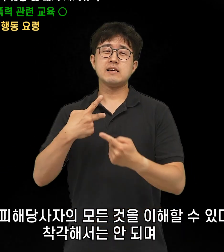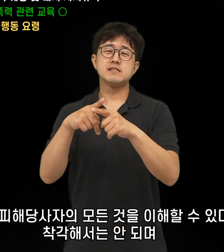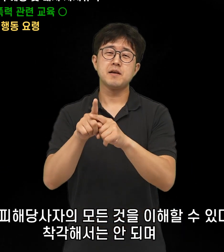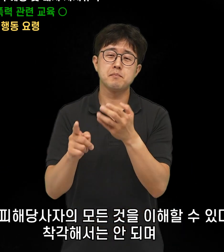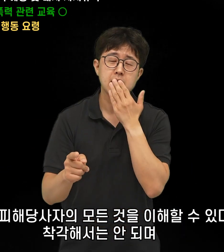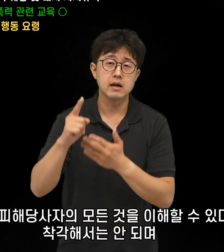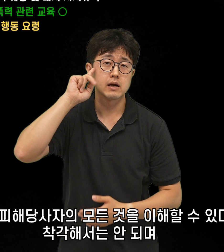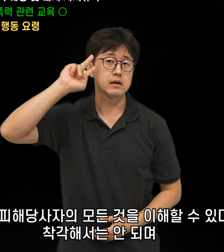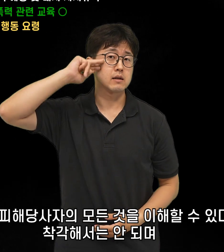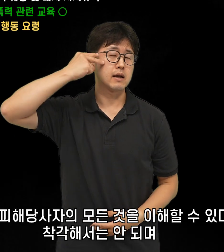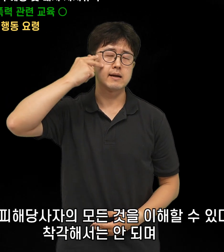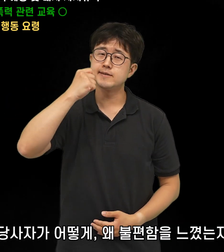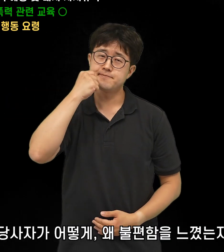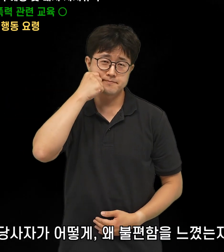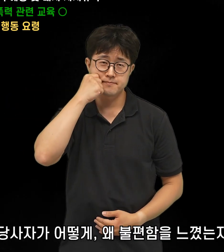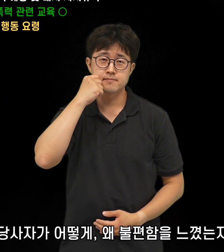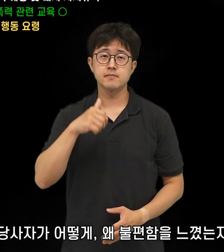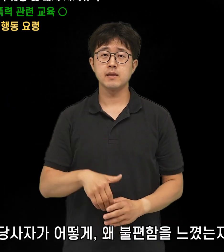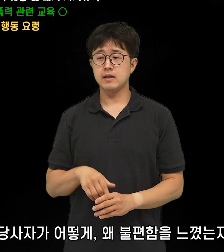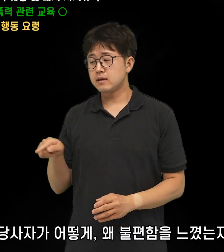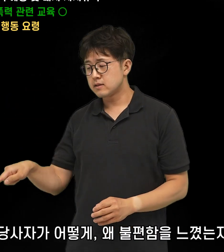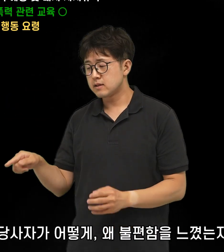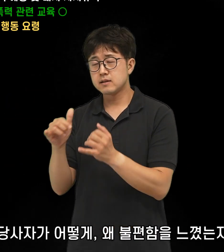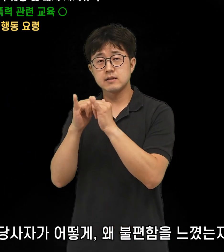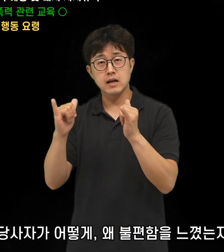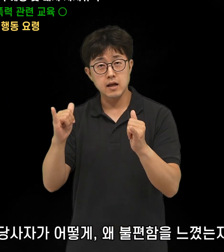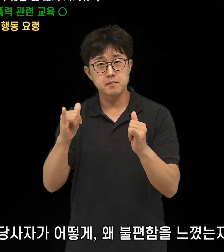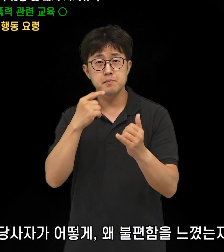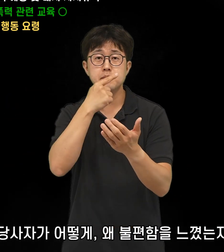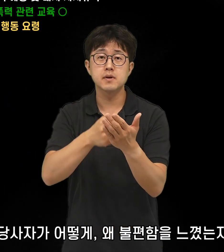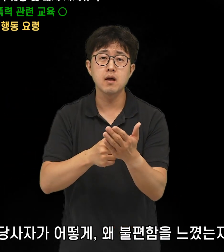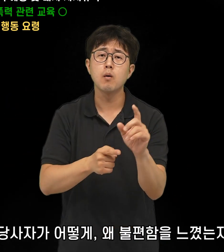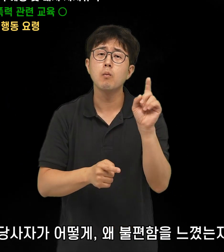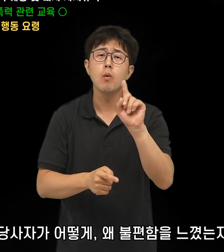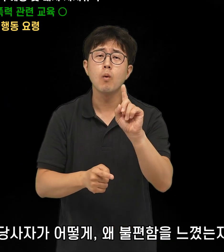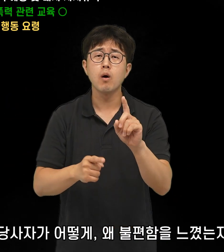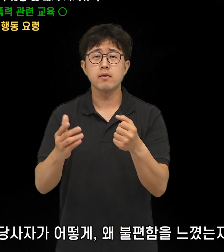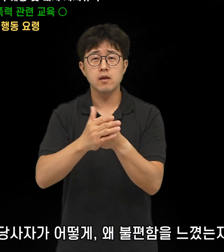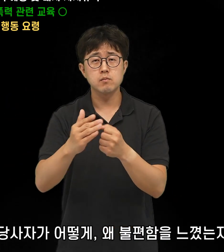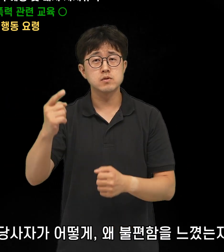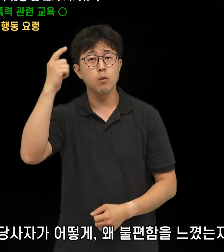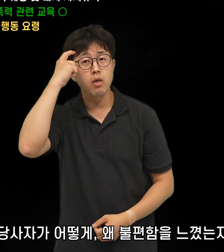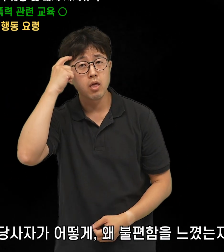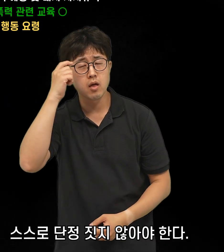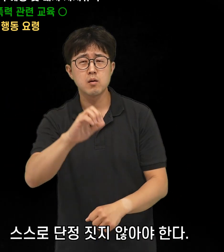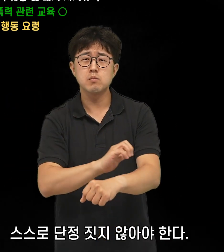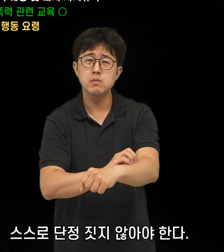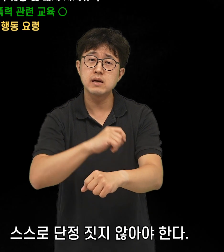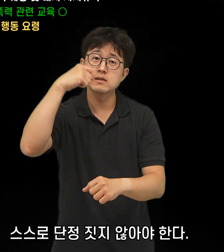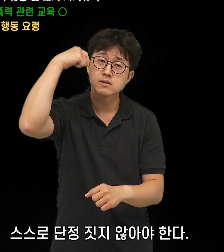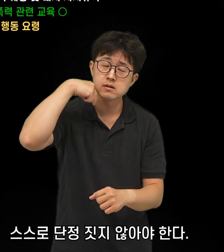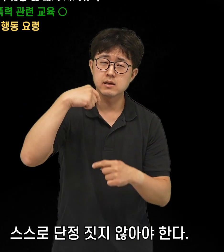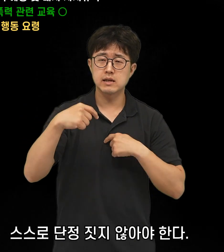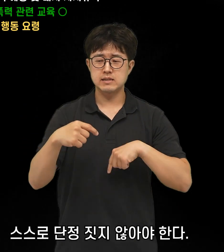되며 피해 당사자가 어떻게, 왜 불편함을 느꼈는지 스스로 단정짓지 않아야